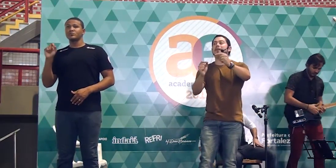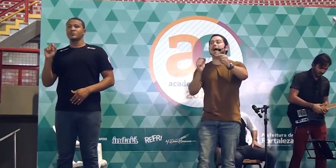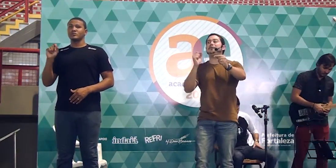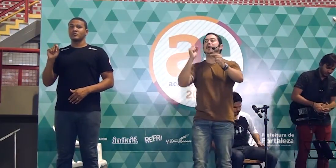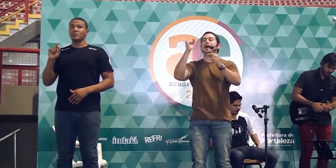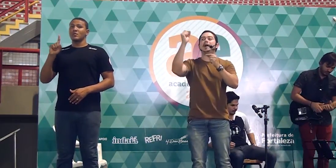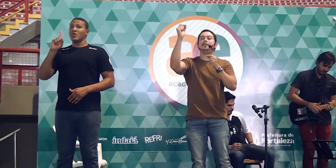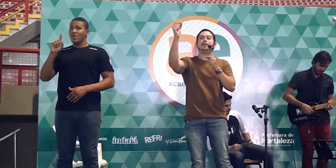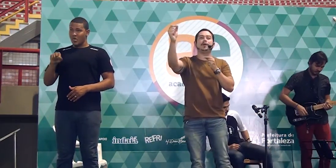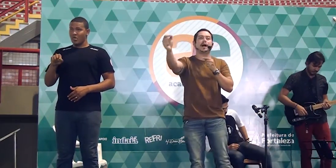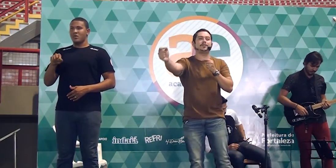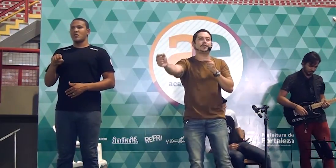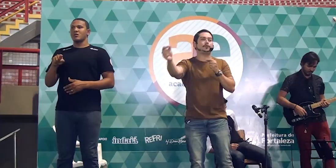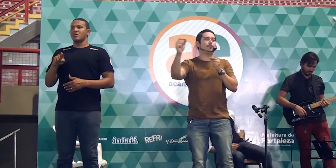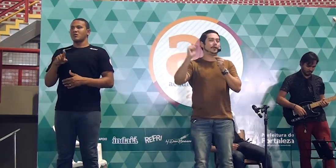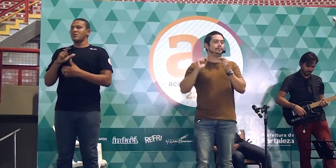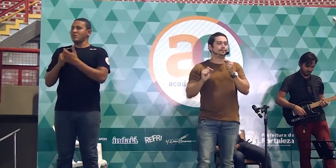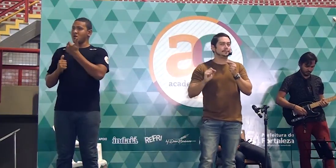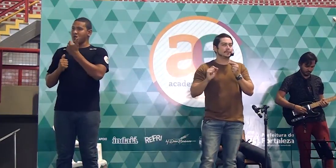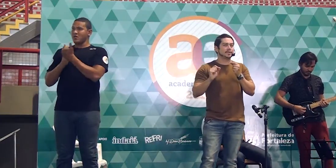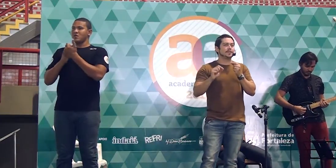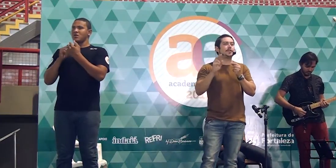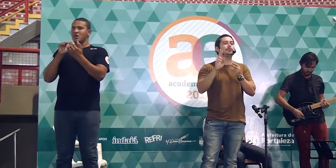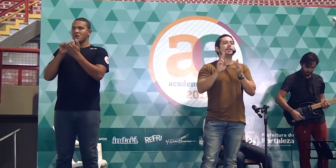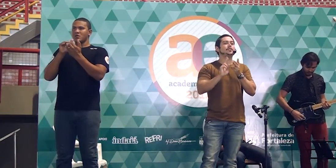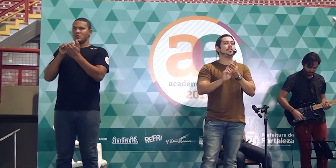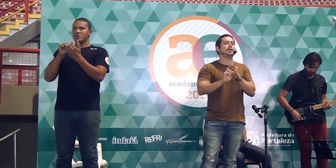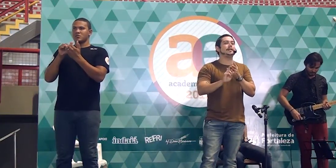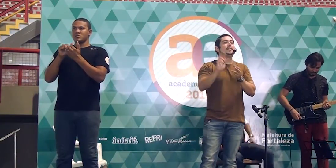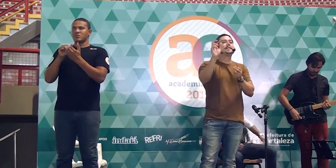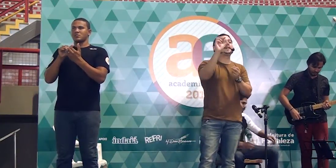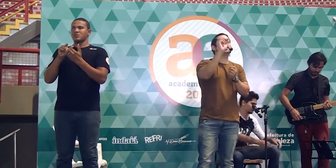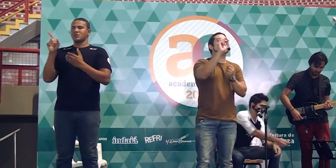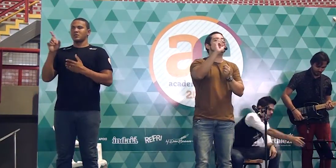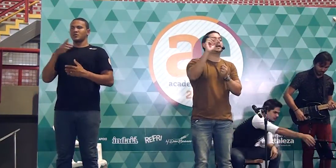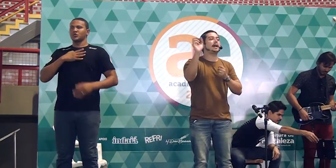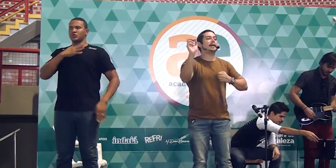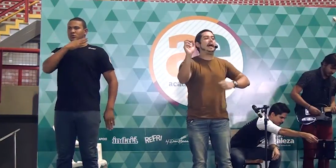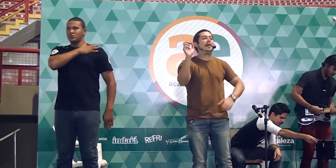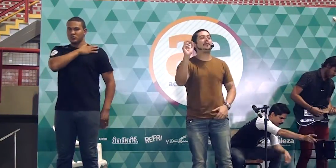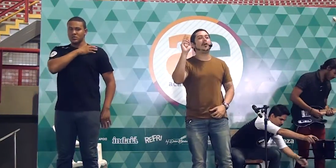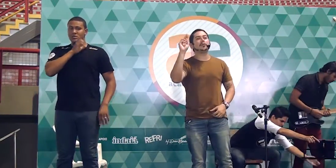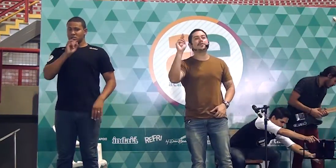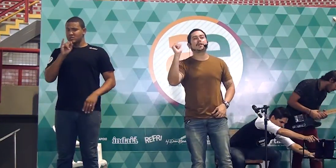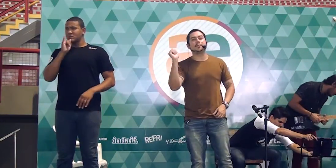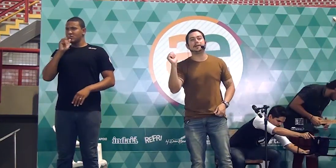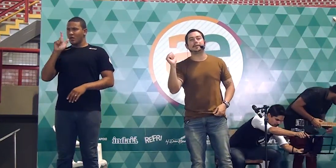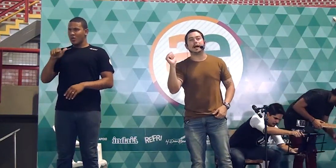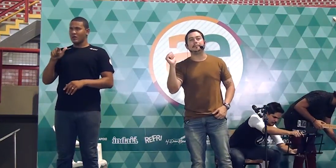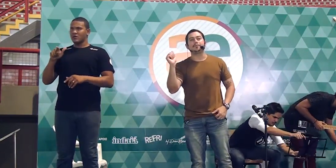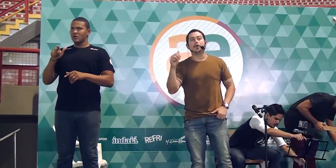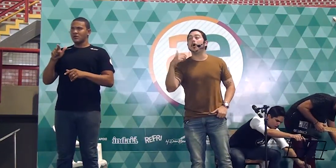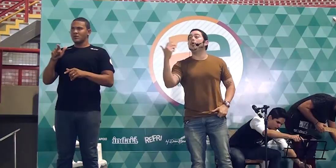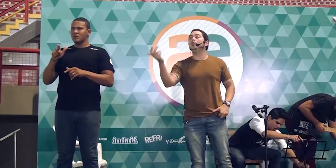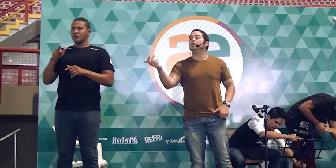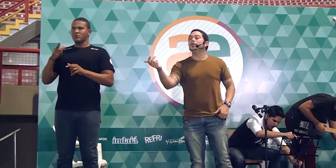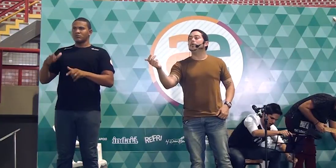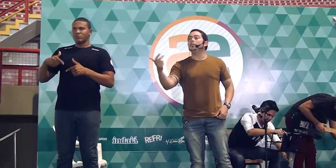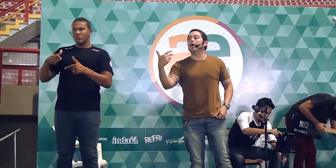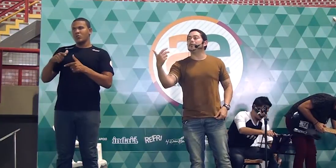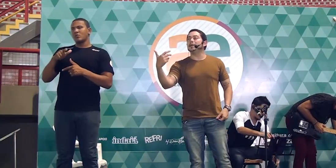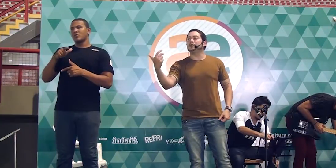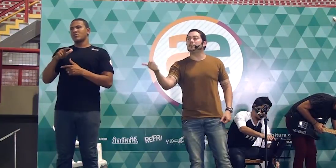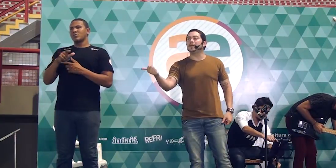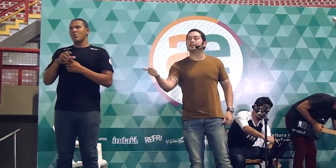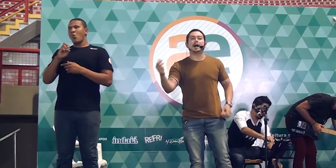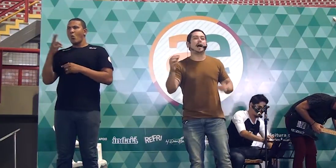texto é favorável à ditadura. Segunda dica, se ele colocar que a revolução militar ou